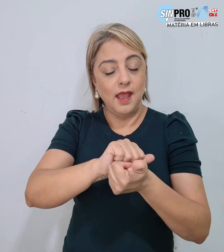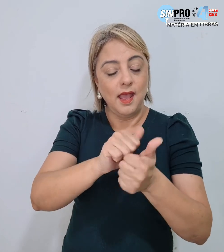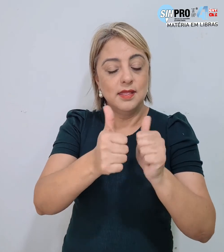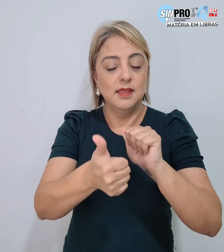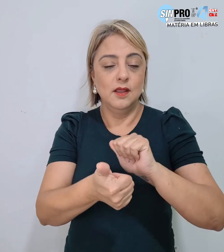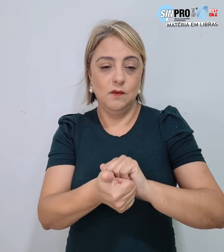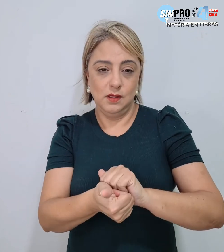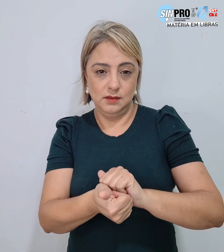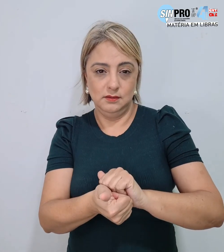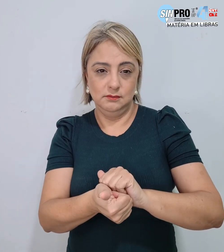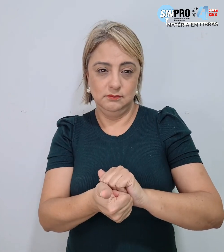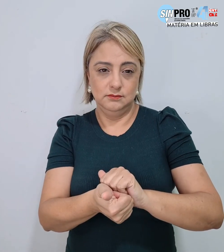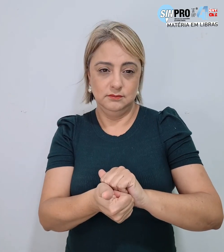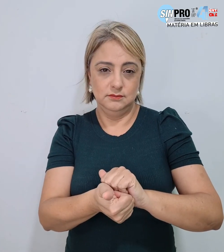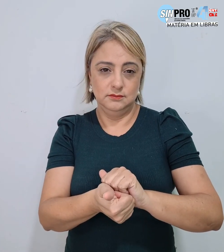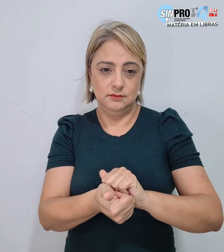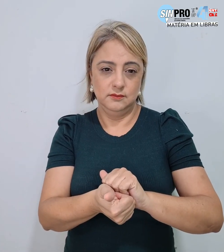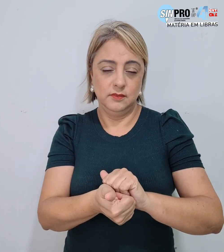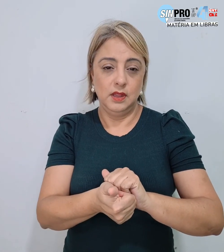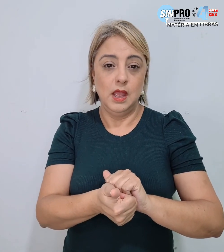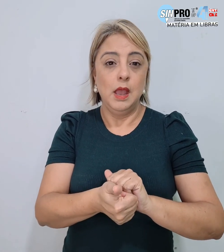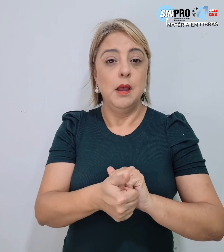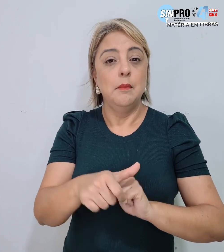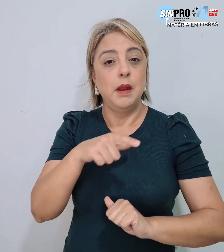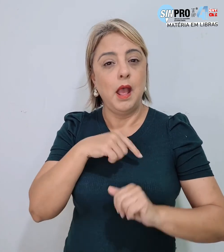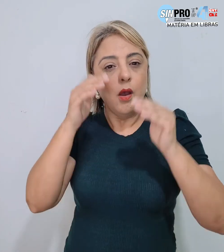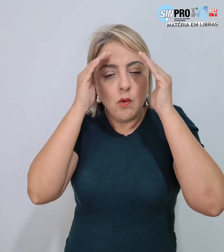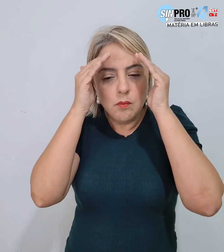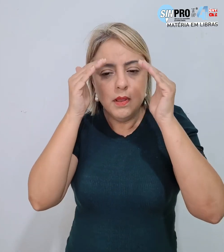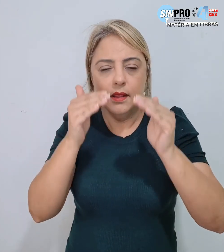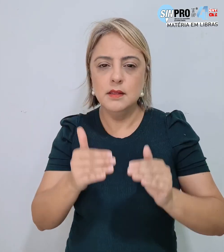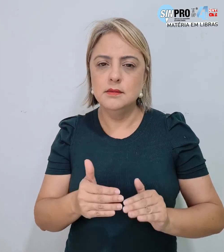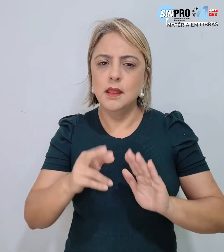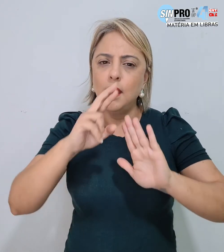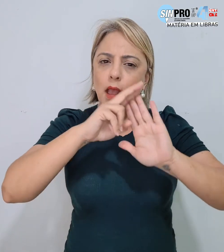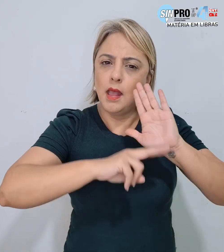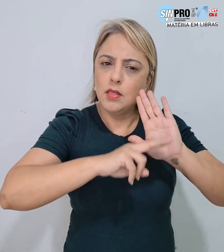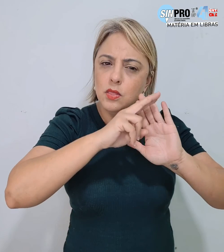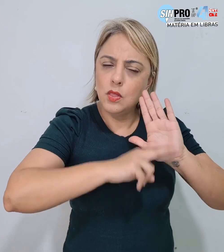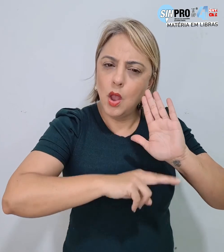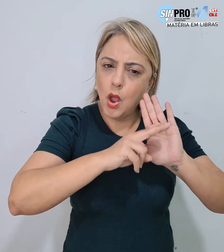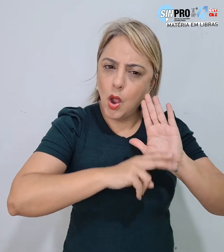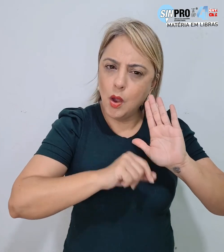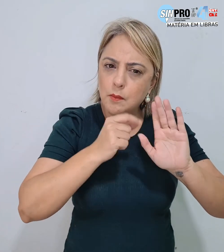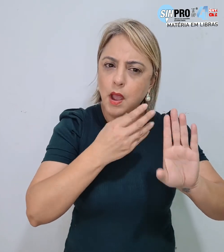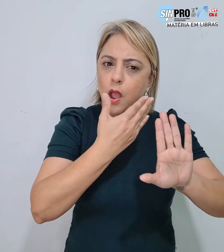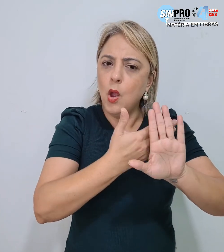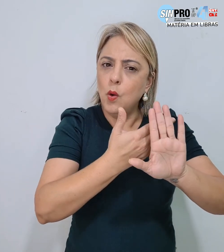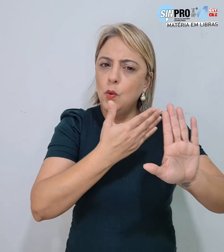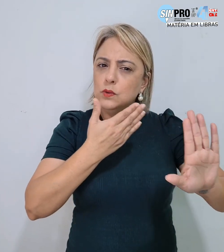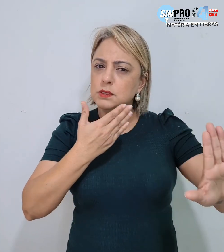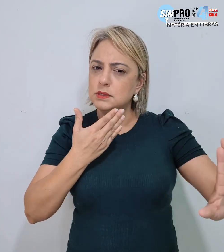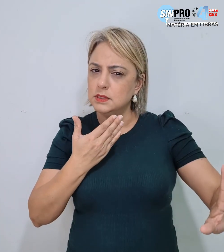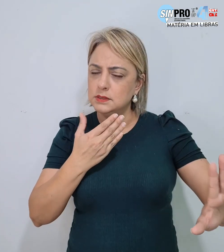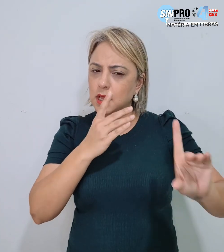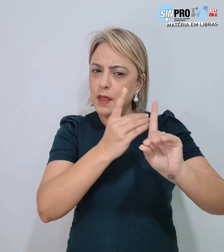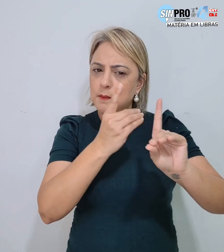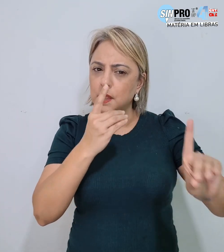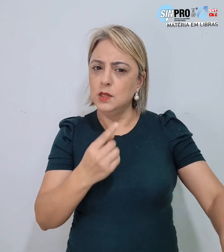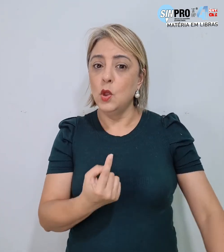adequadas e para obedecer e ao distanciamento mínimo de um